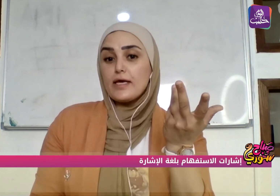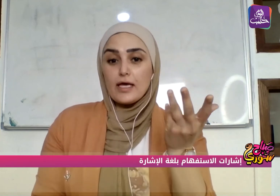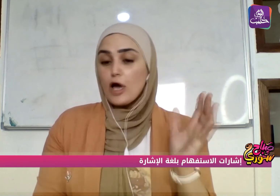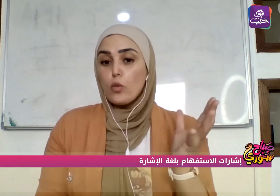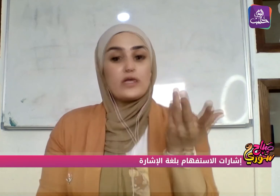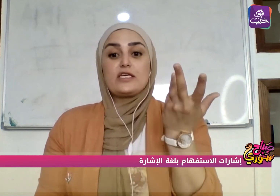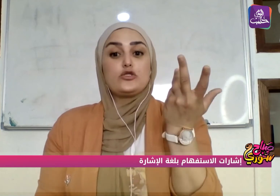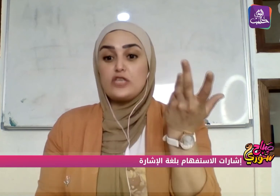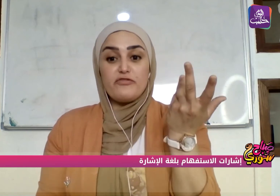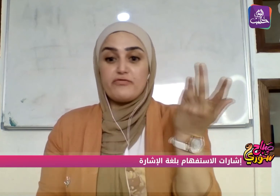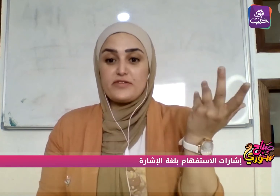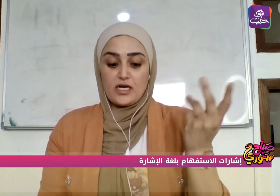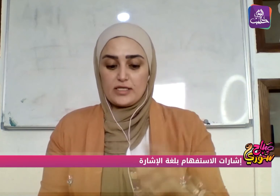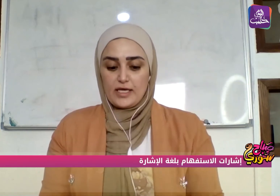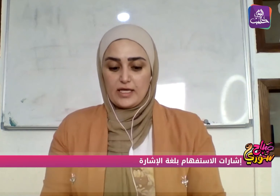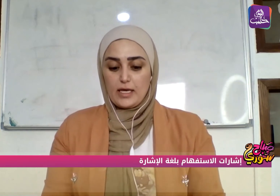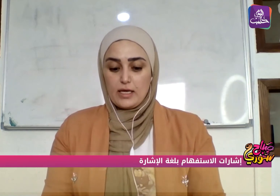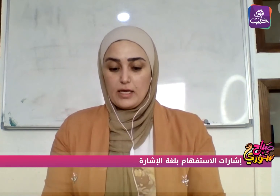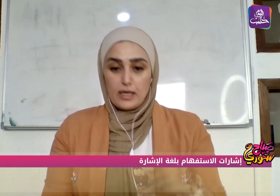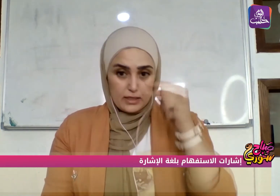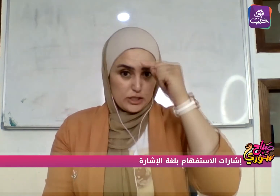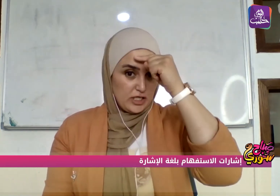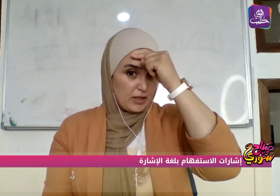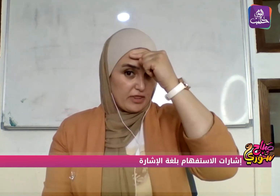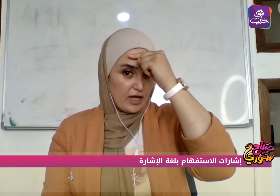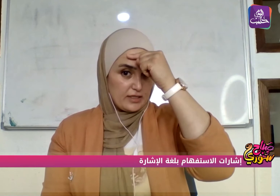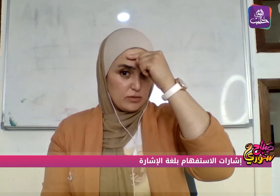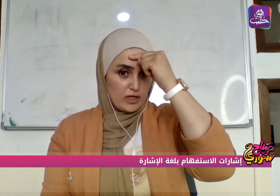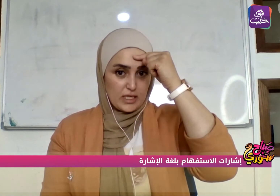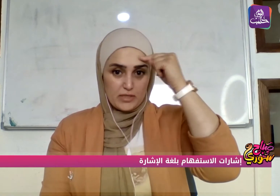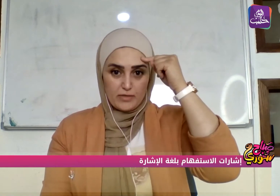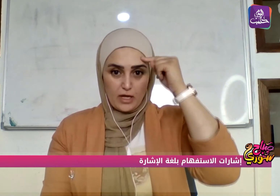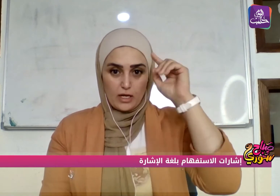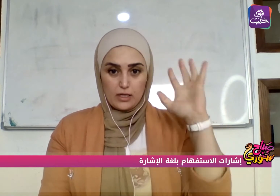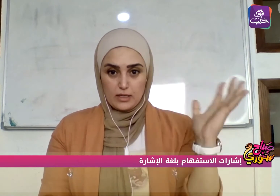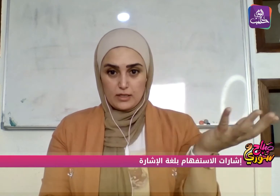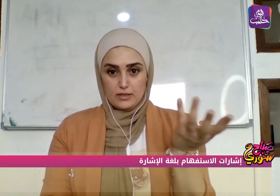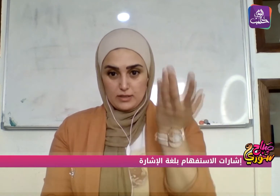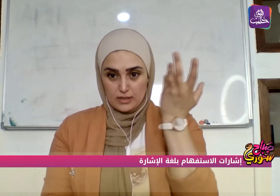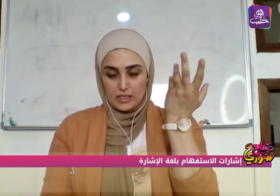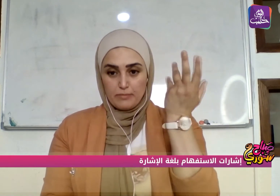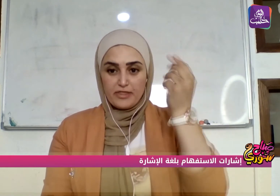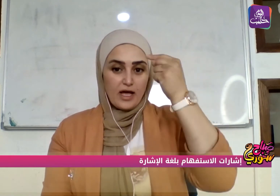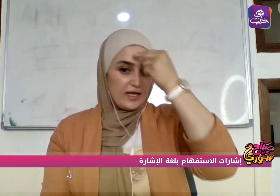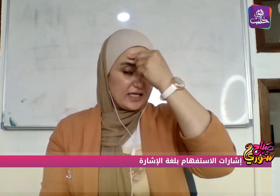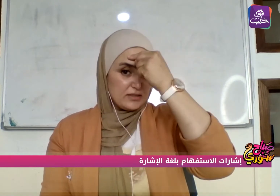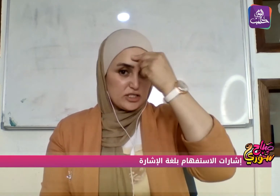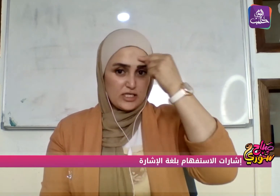هيك أو كيف صارت هيك. نيجي نحكي مثال، انتبهوا هاي كلمة مثال. مثال يعني نيجي نحكيها